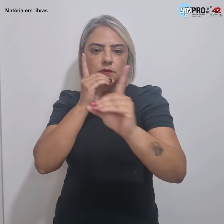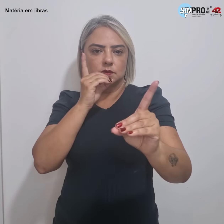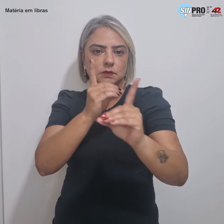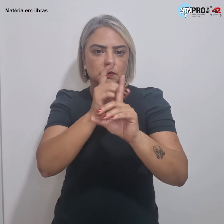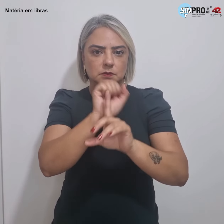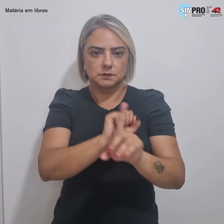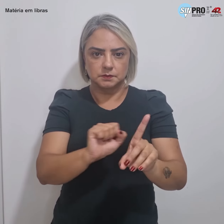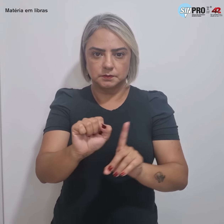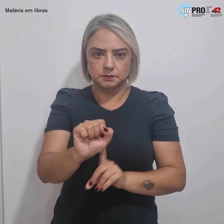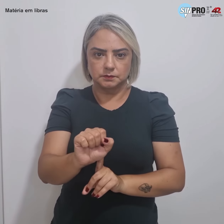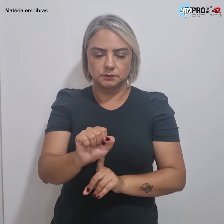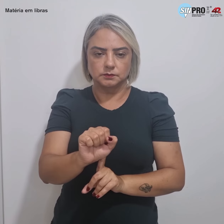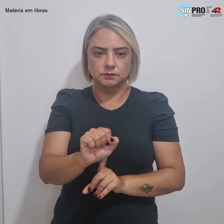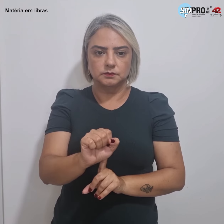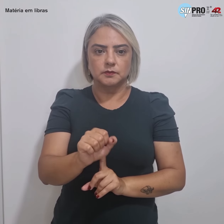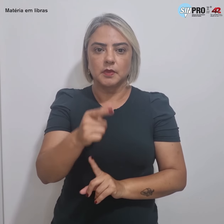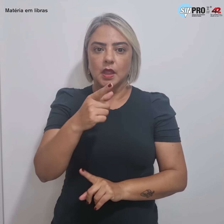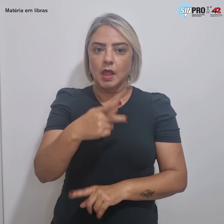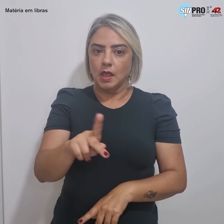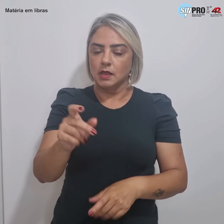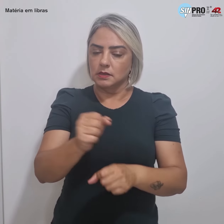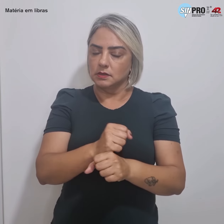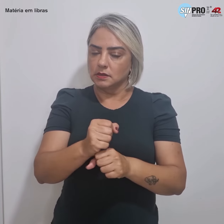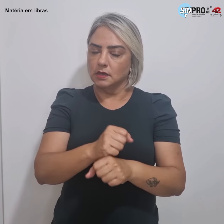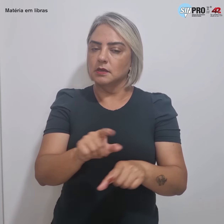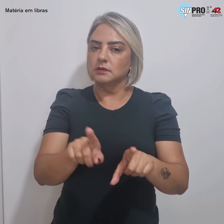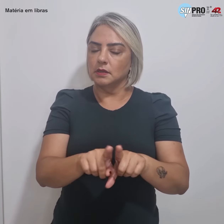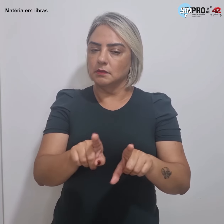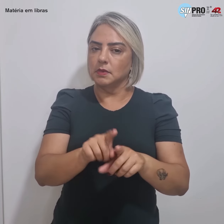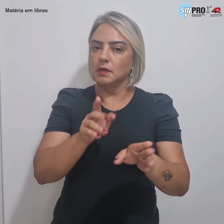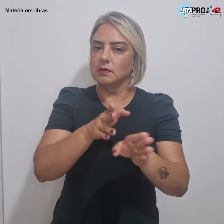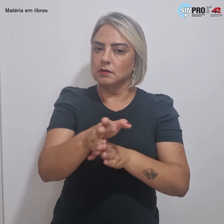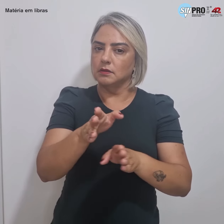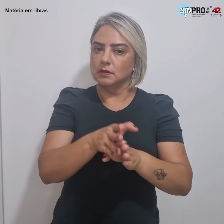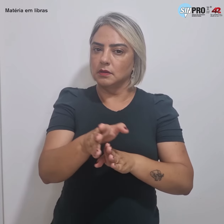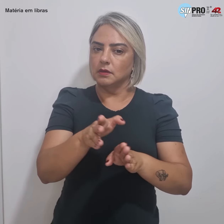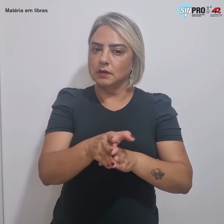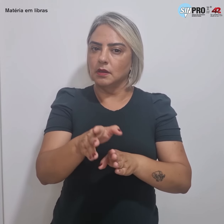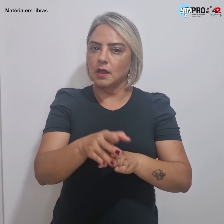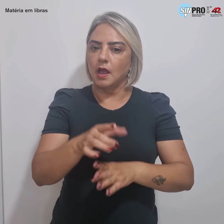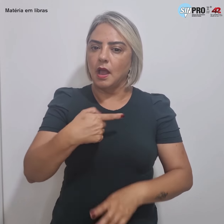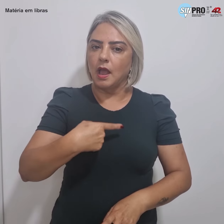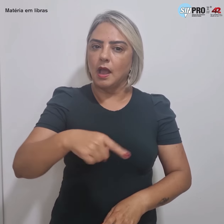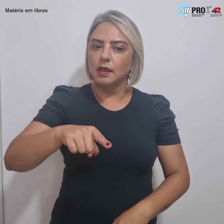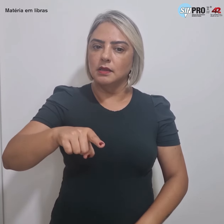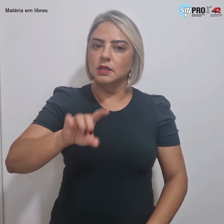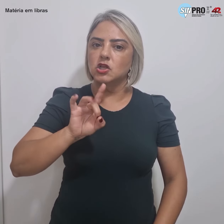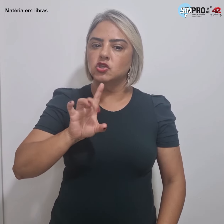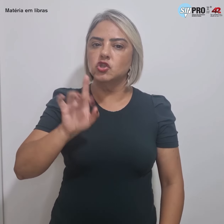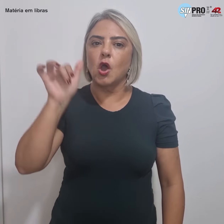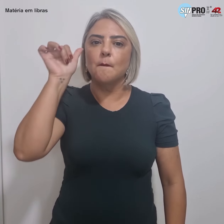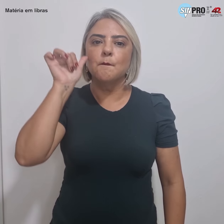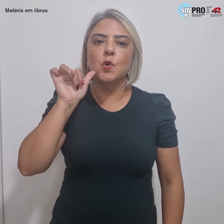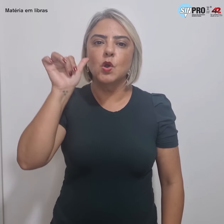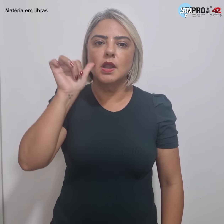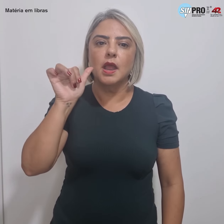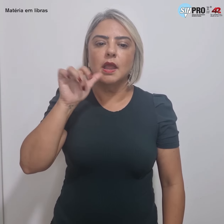Para este ano, também é orientada a ida apenas de mulheres que estiverem